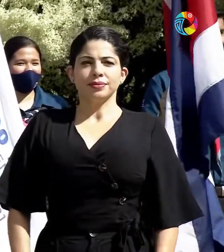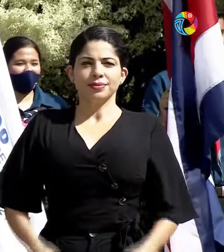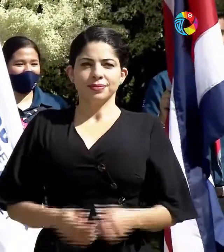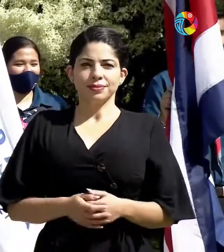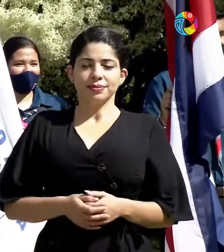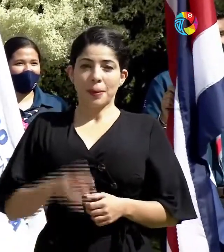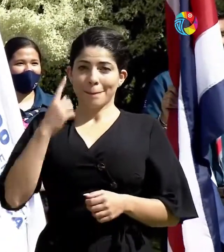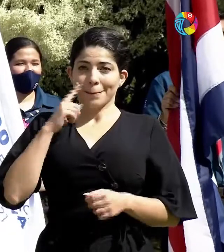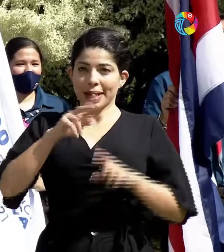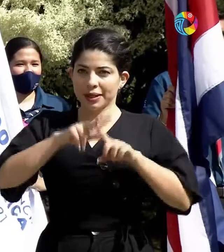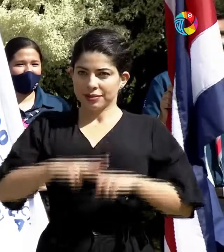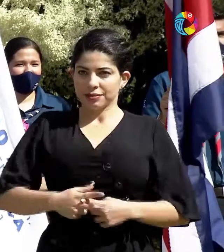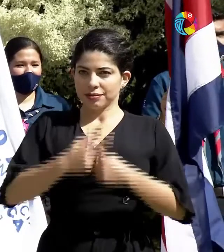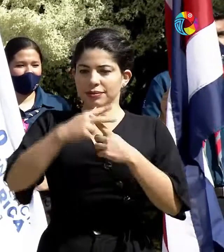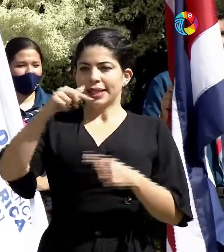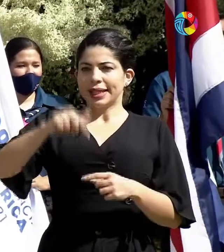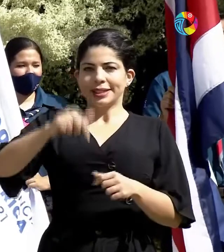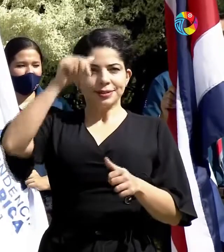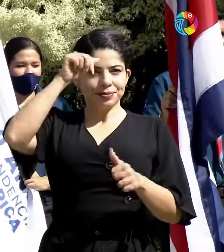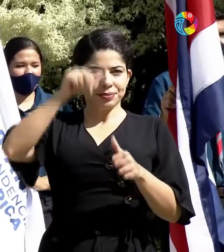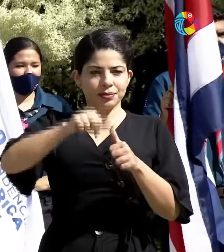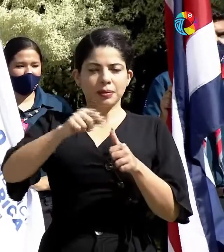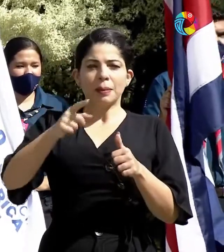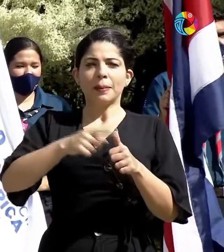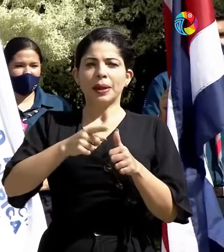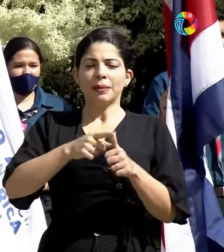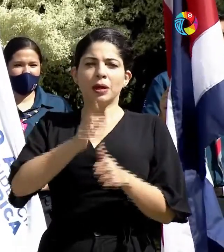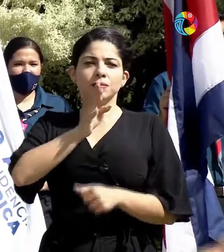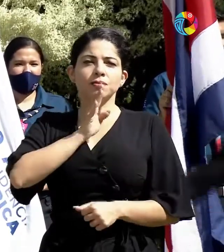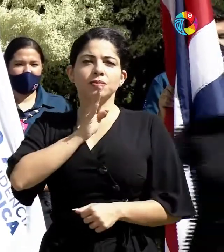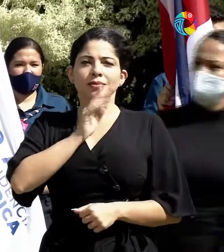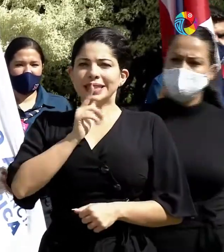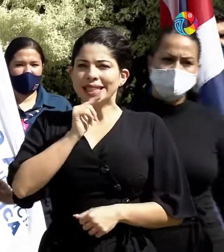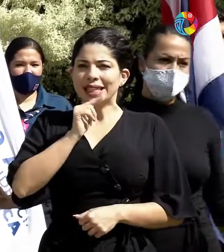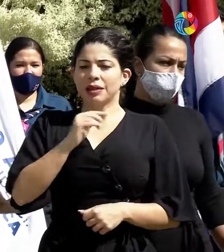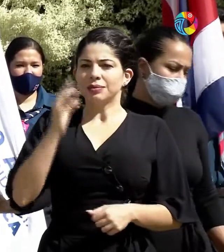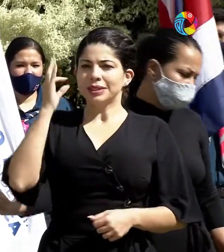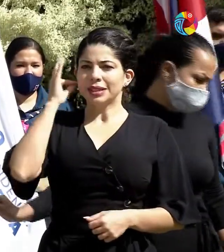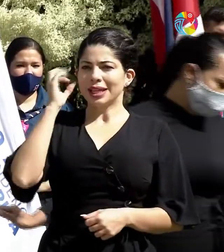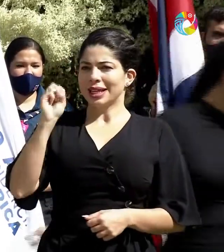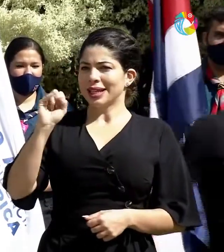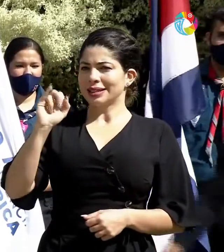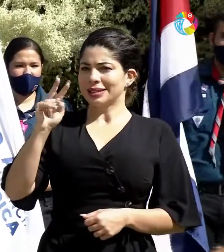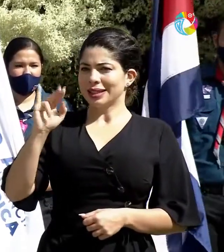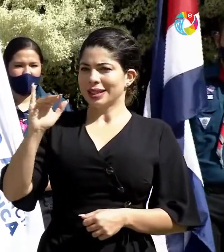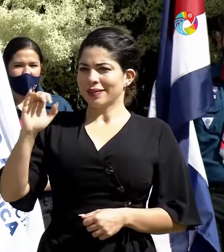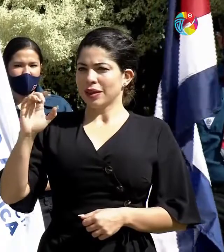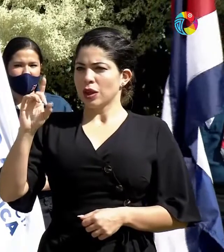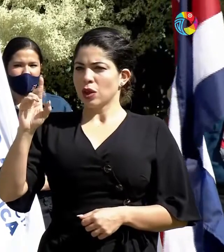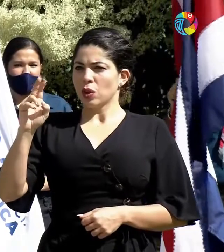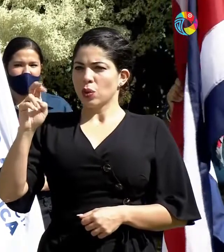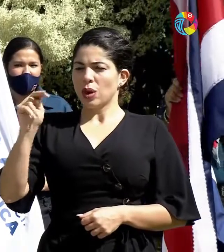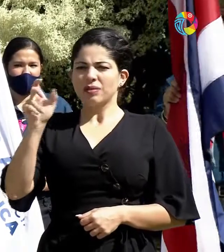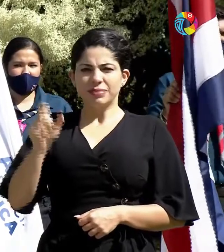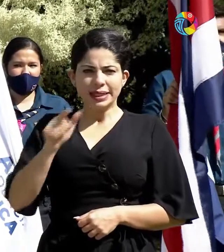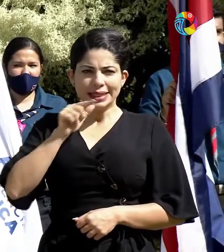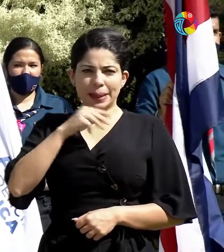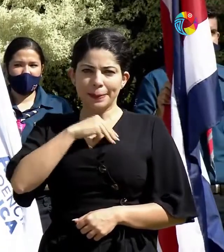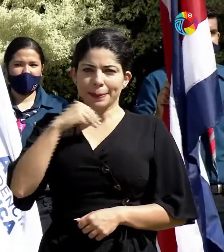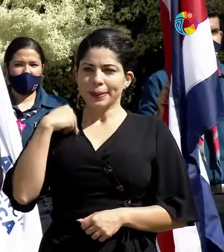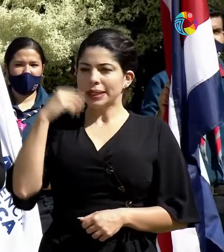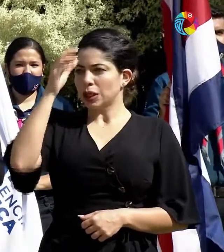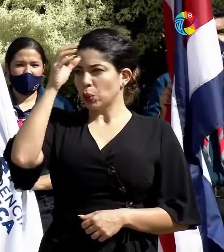Para dar inicio con esta conmemoración, escucharemos en el uso de la palabra a la señora Silvi Durán Salvatierra, ministra de